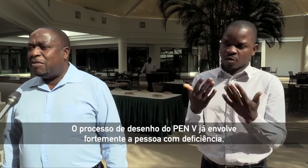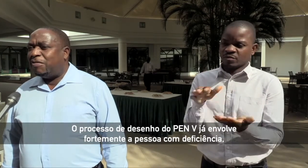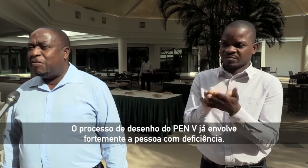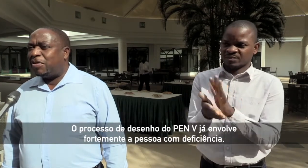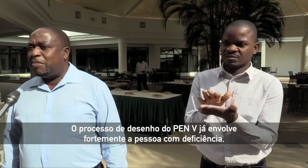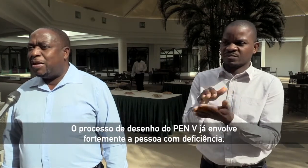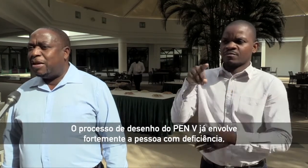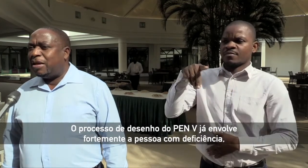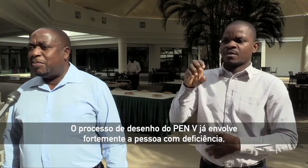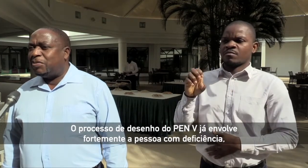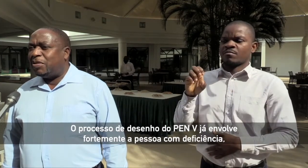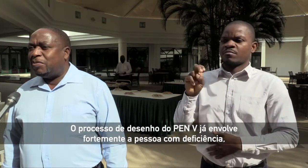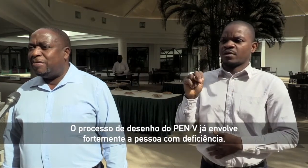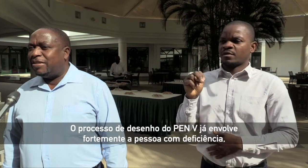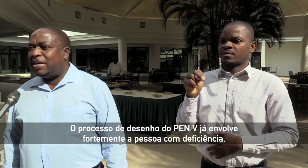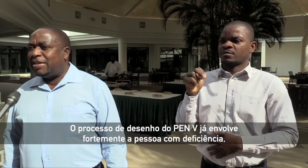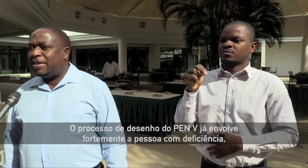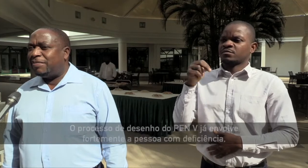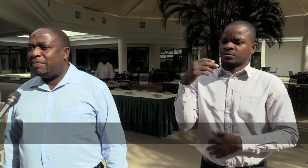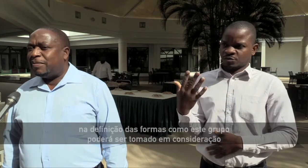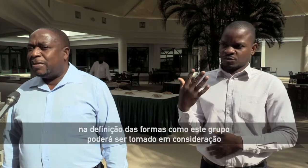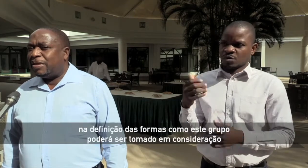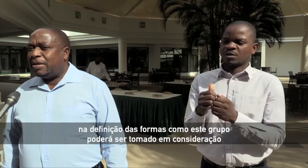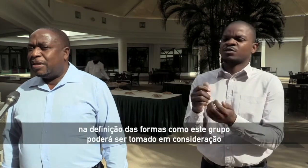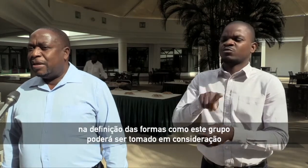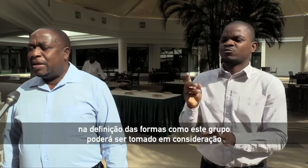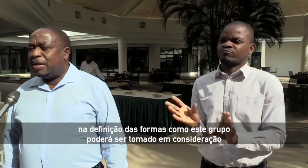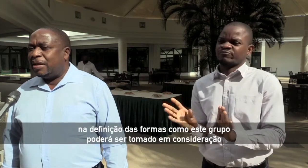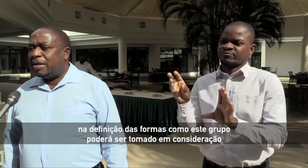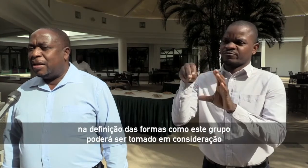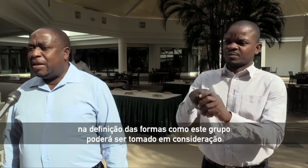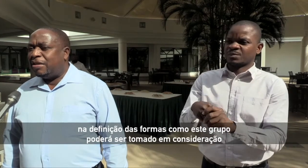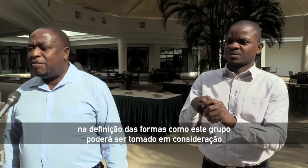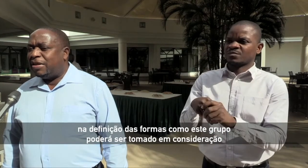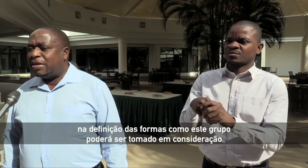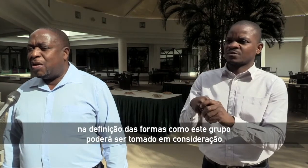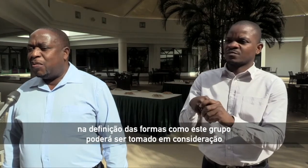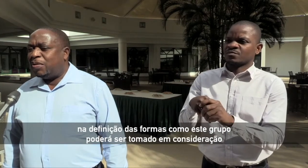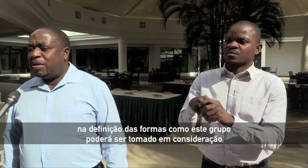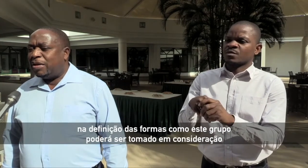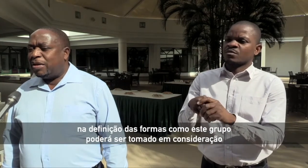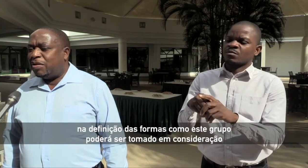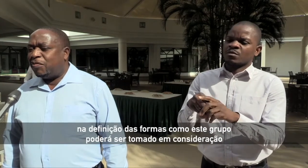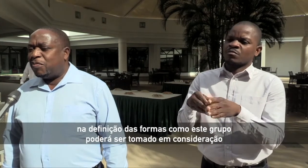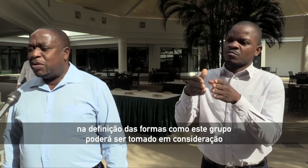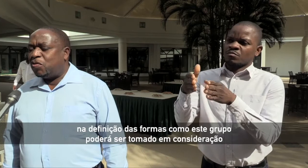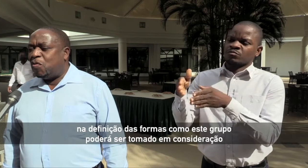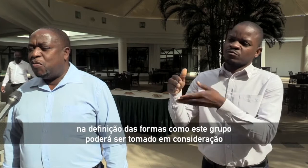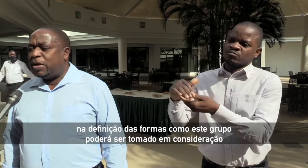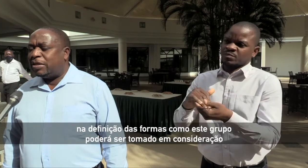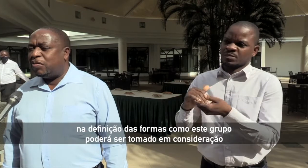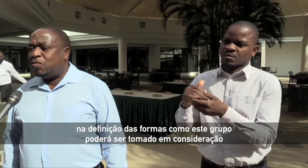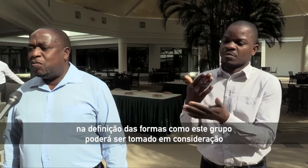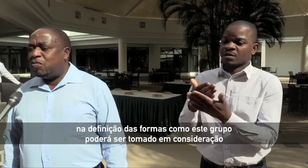envolve fortemente a pessoa com deficiência na definição das formas